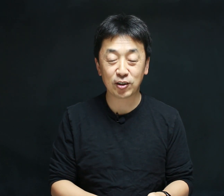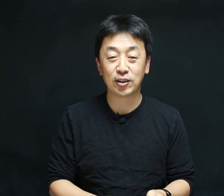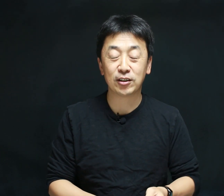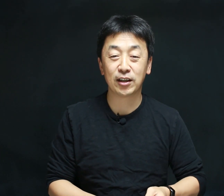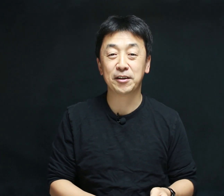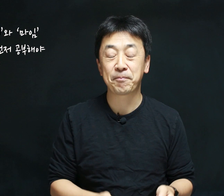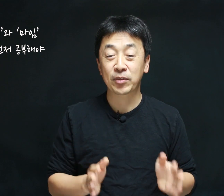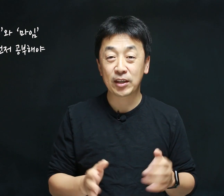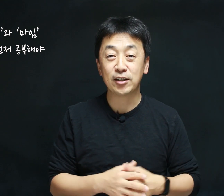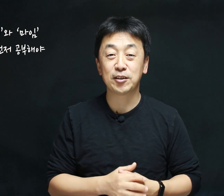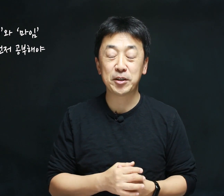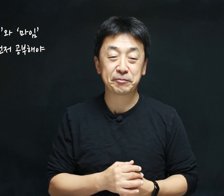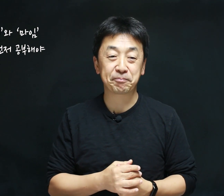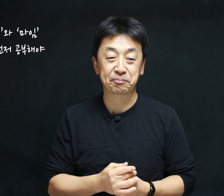거죠. 예를 들면